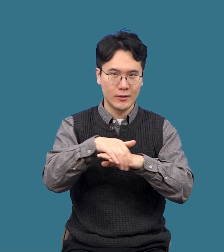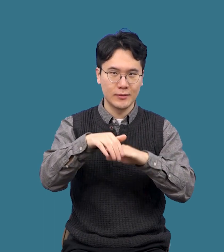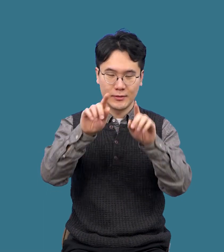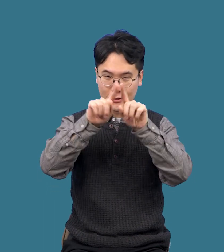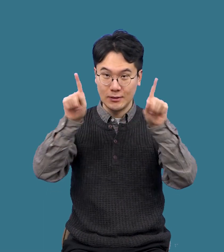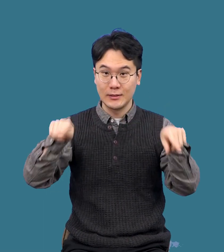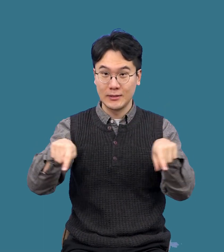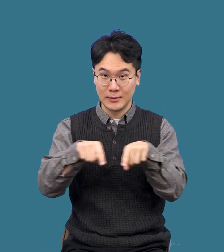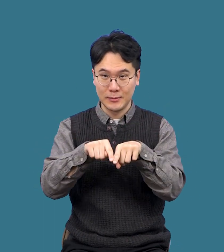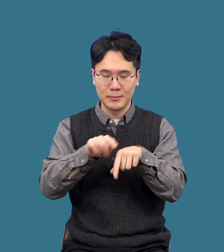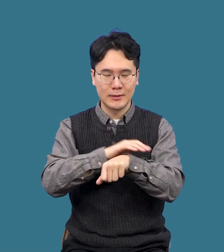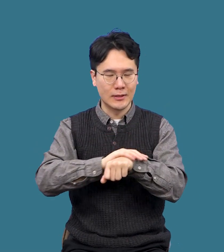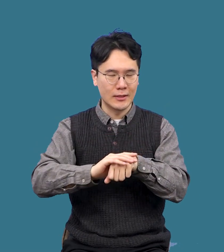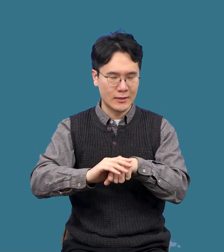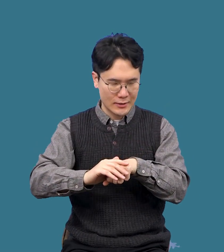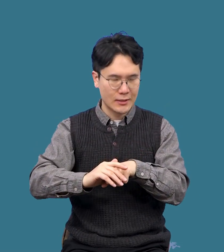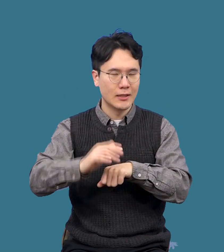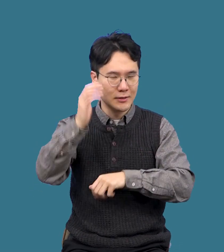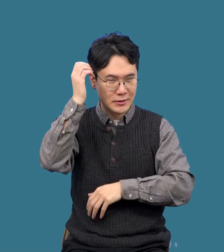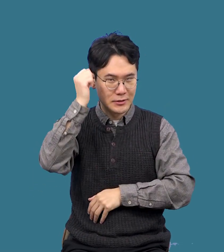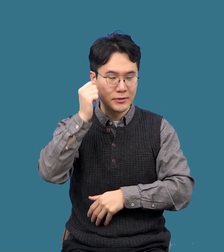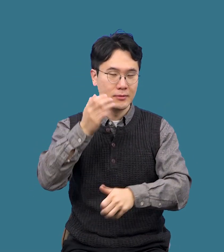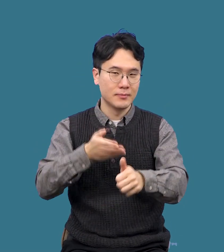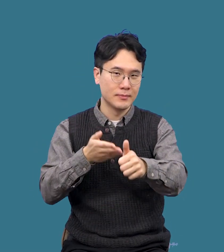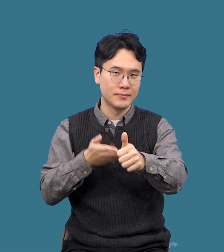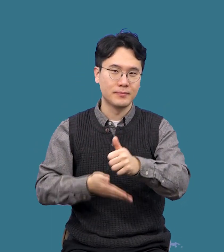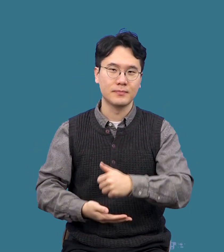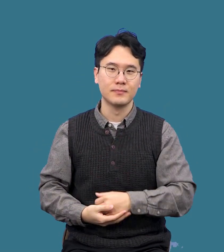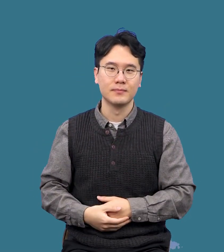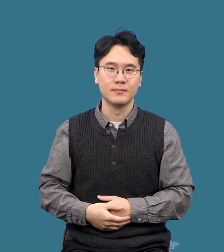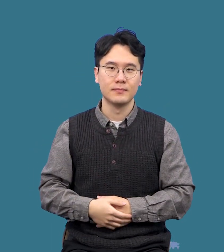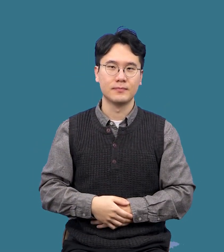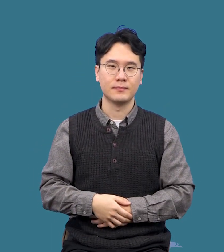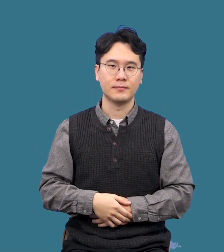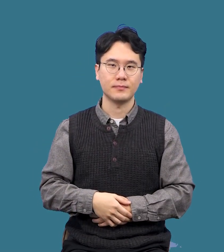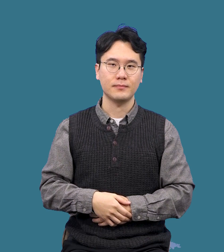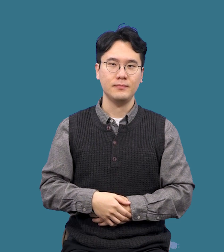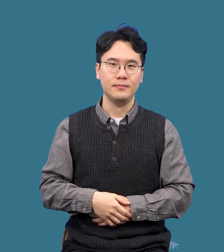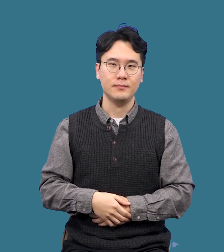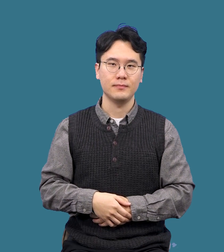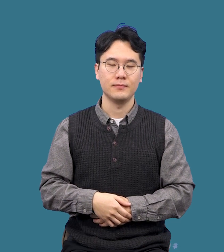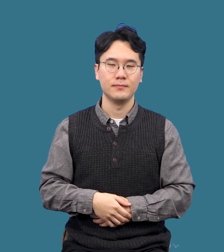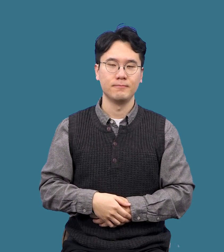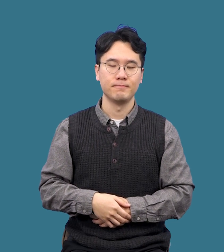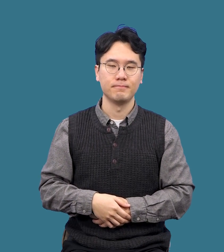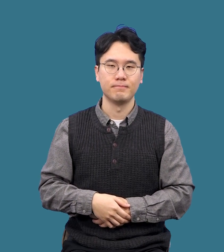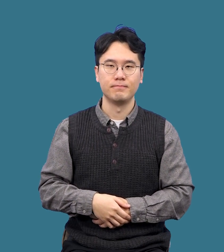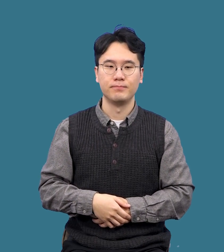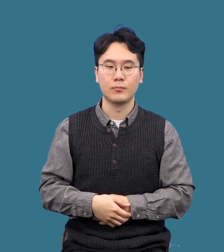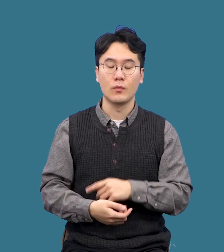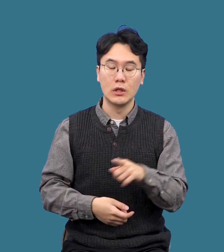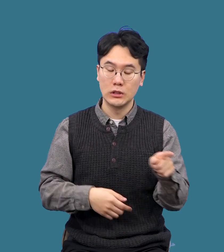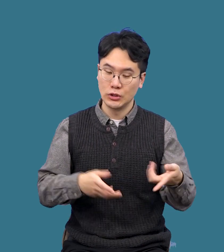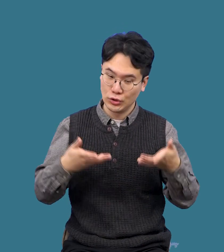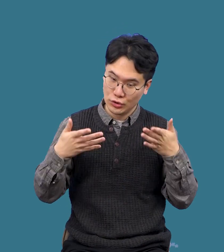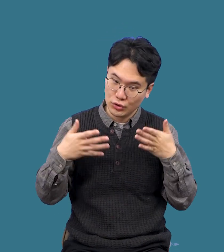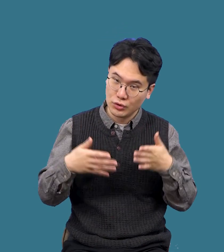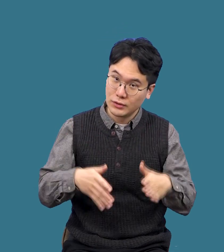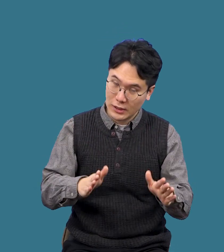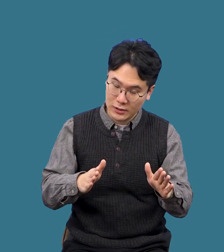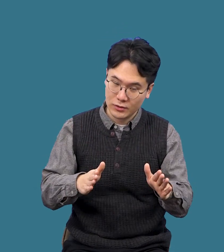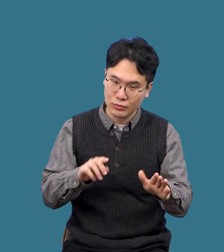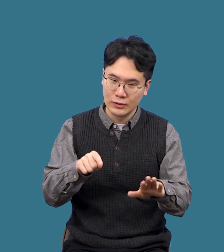바랍니다. 그렇다고 해서 그들이 출생에 의하여 지파가